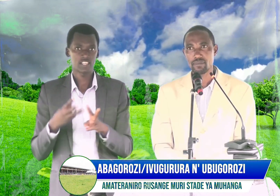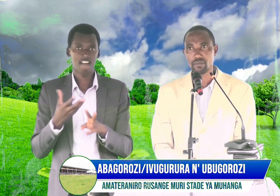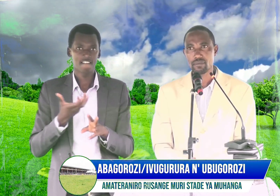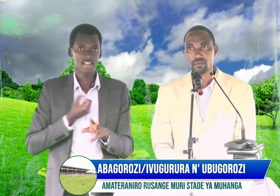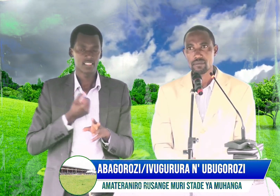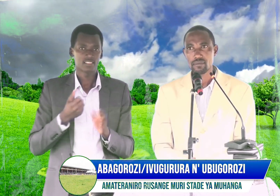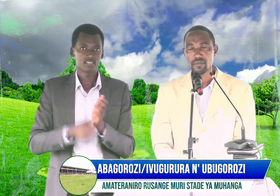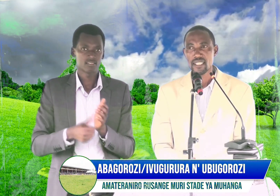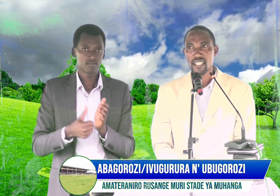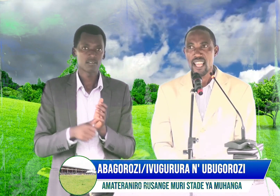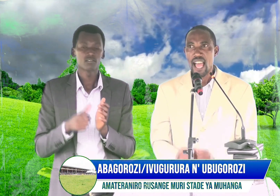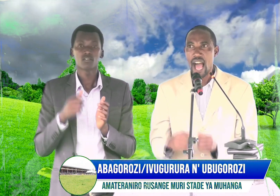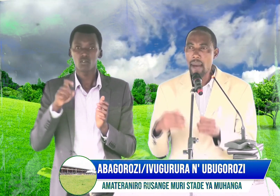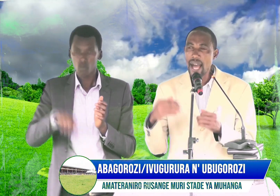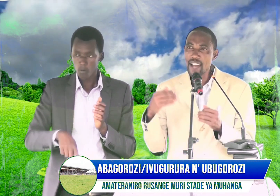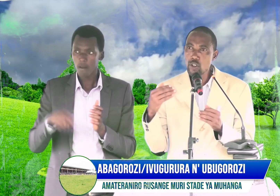byonyine